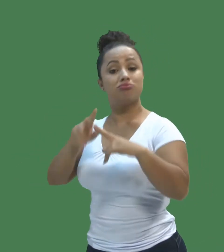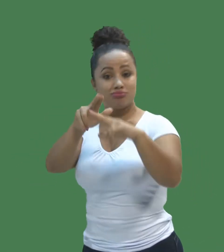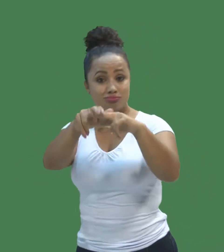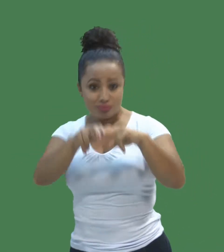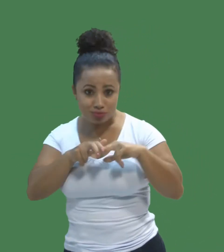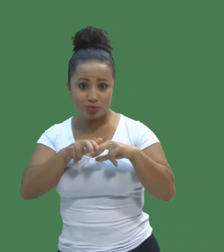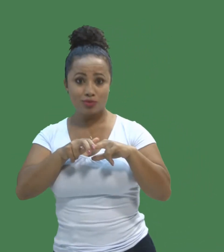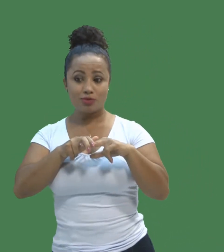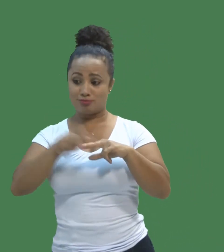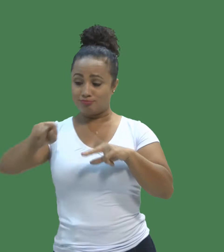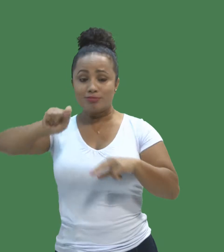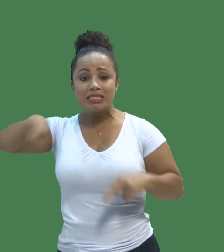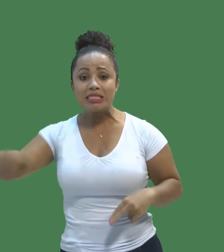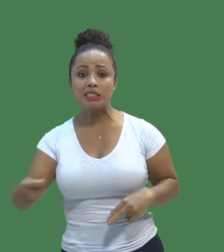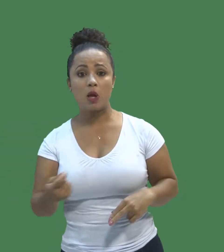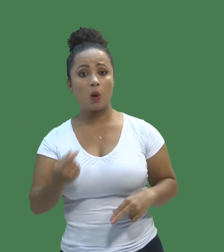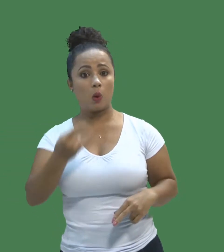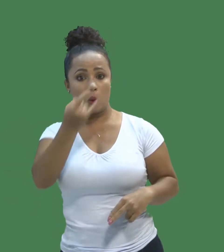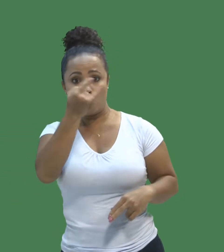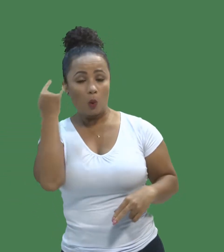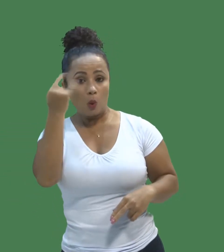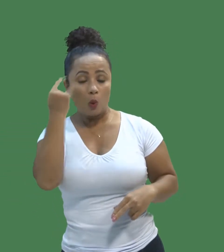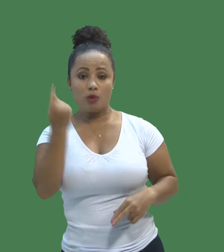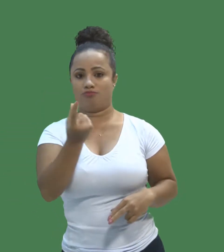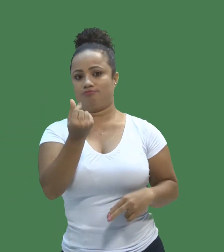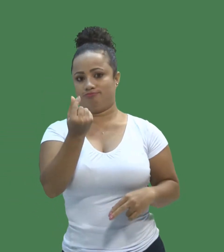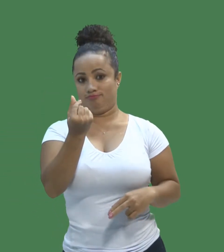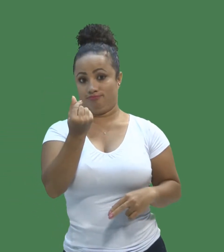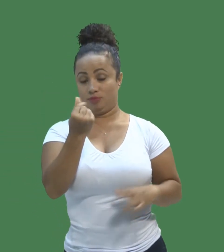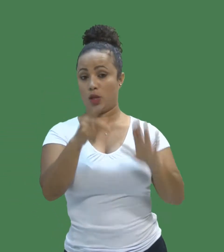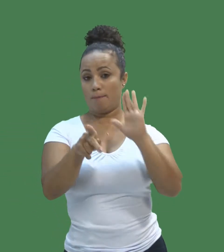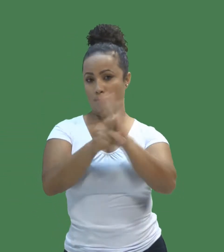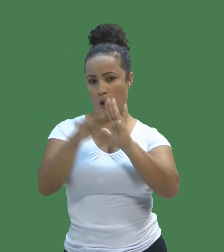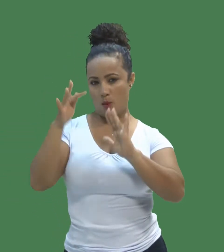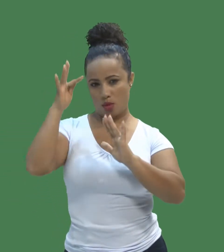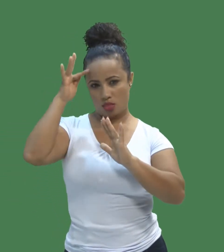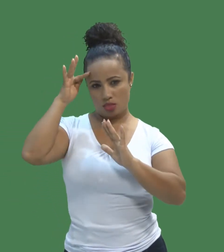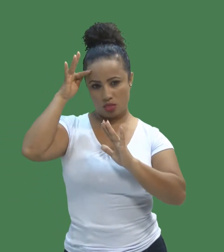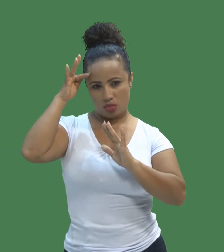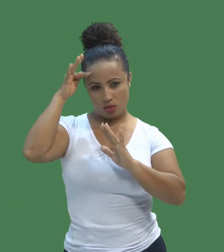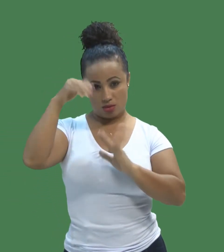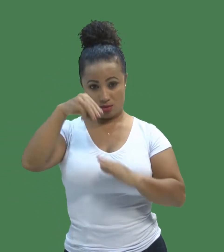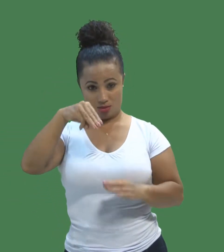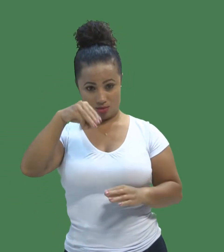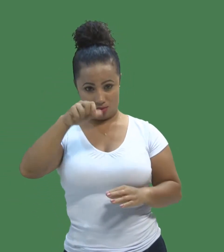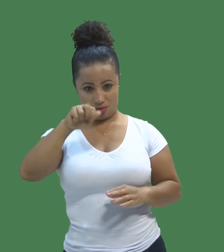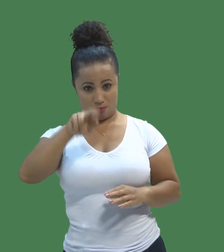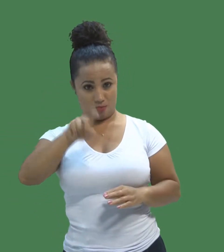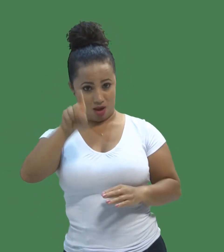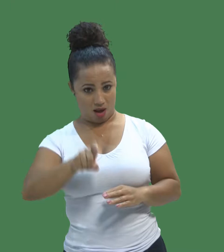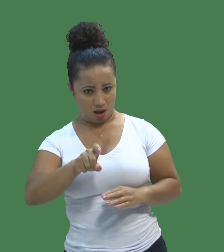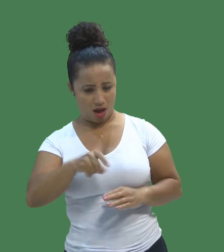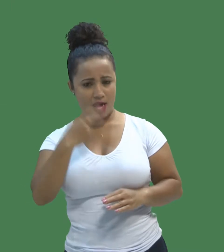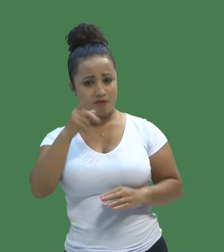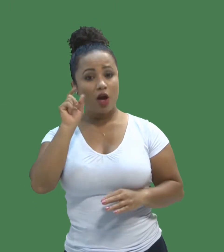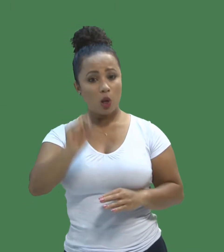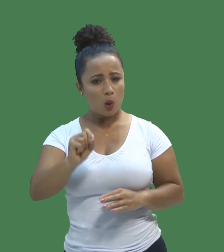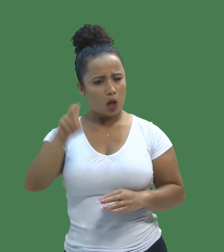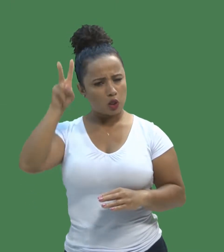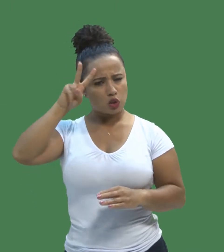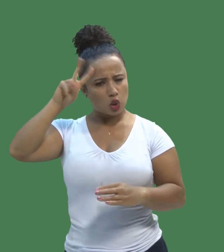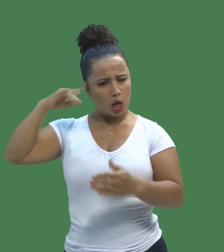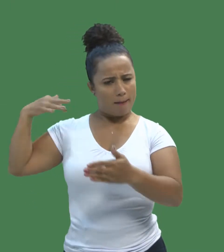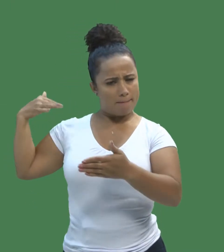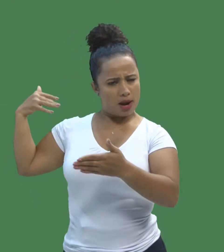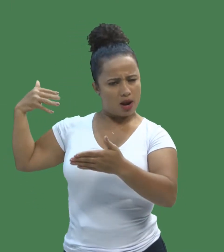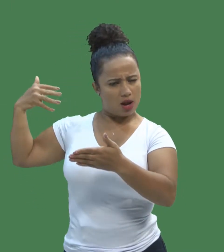marxista, o materialismo histórico pretende a explicação da história das sociedades humanas em todas